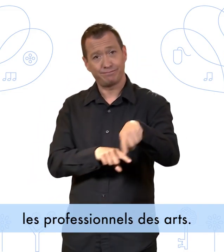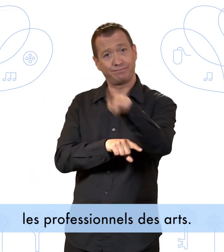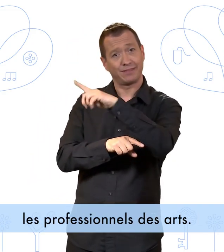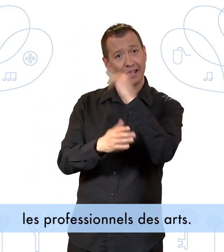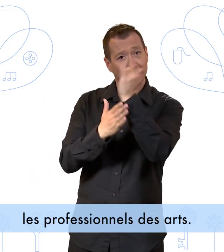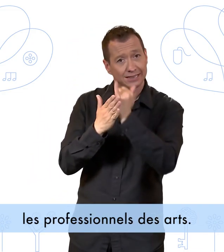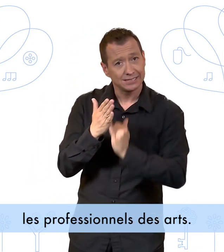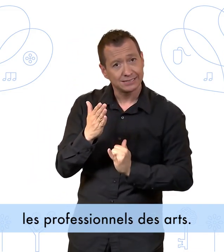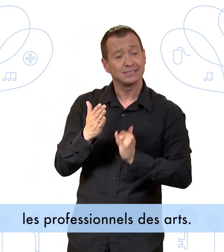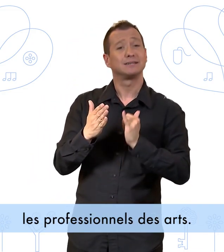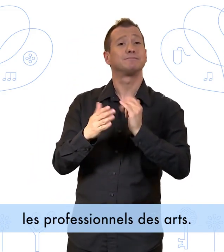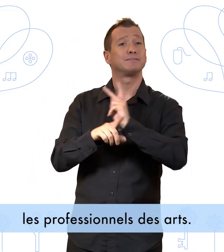professionnels des